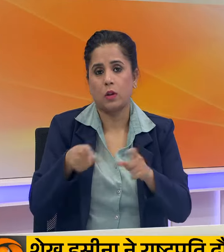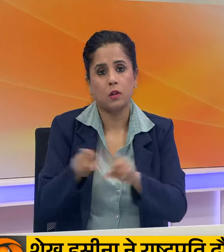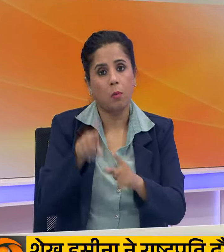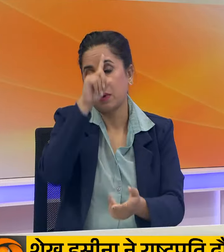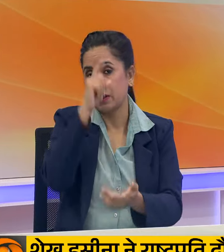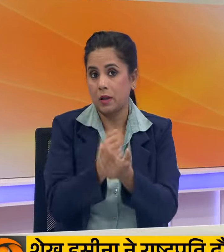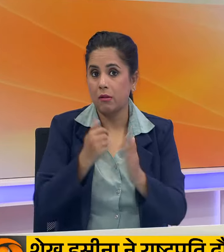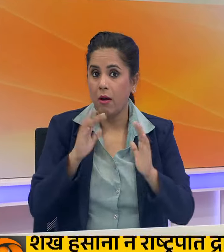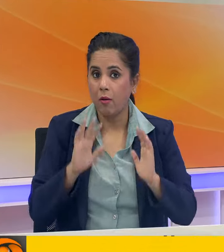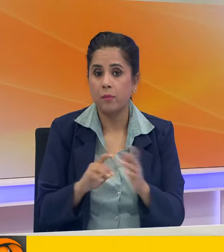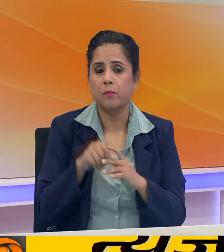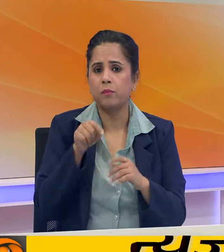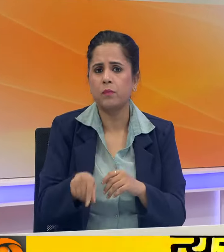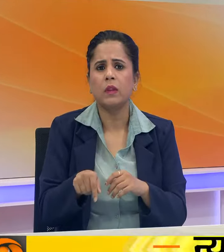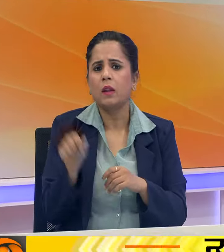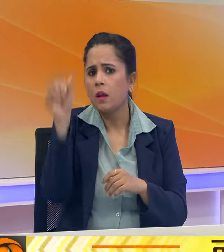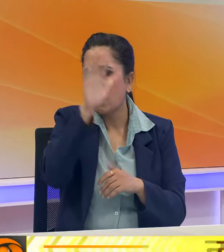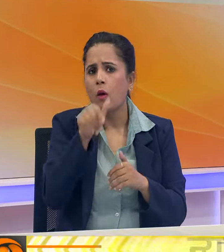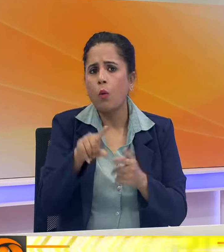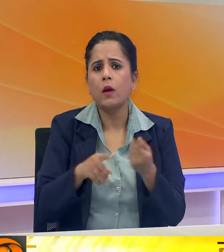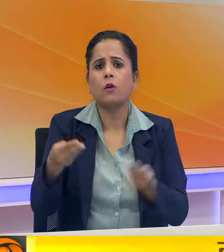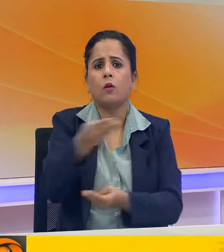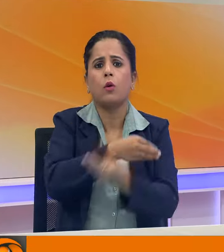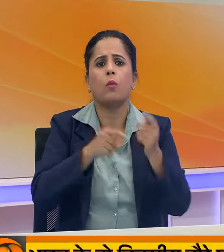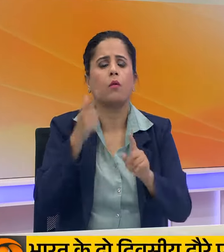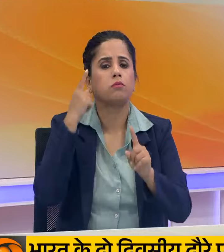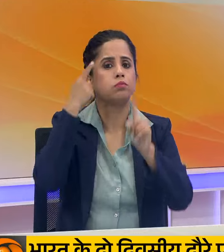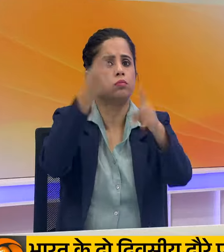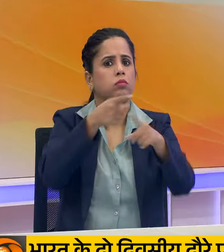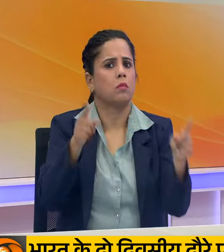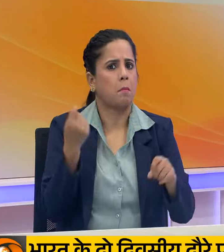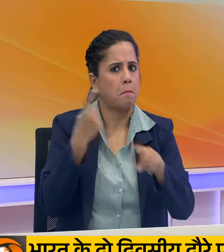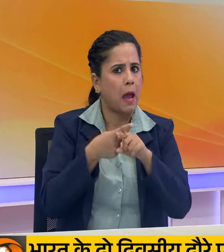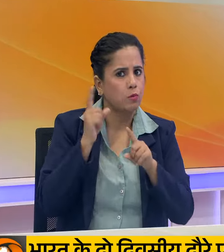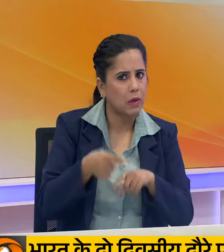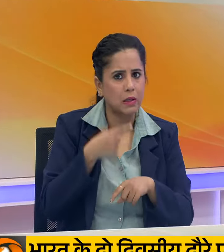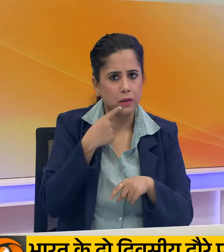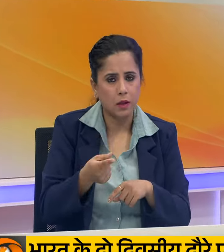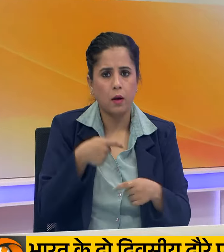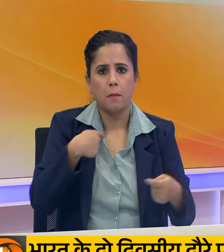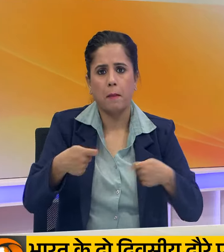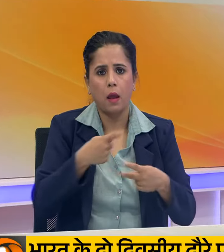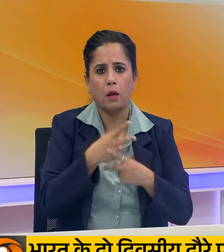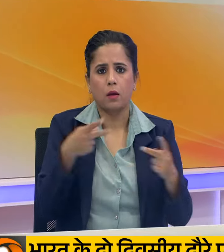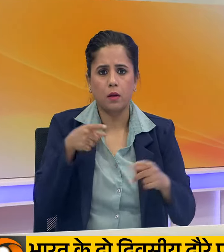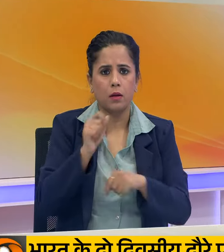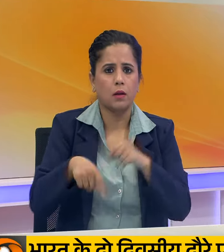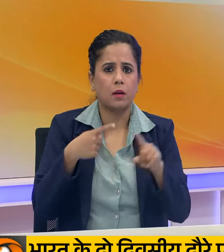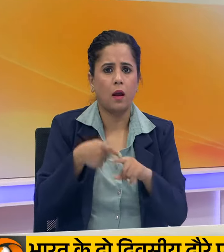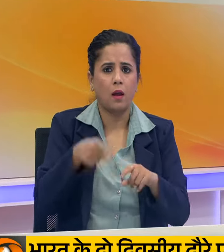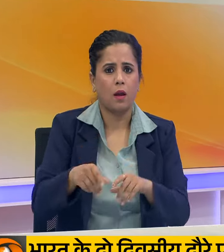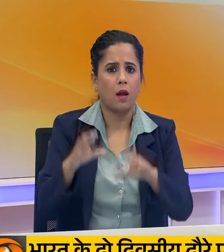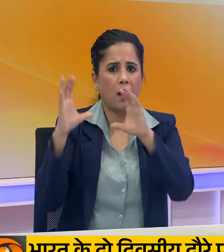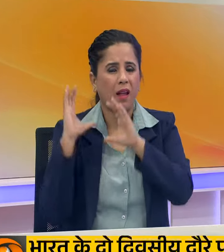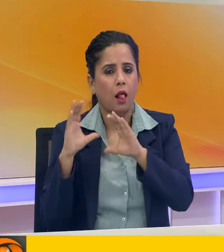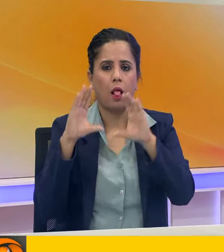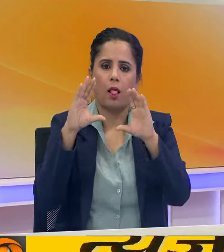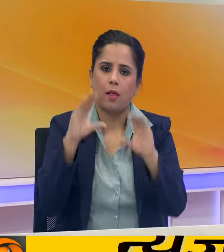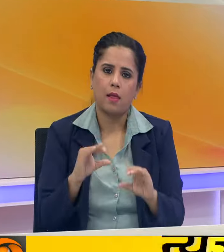करती है कि यह देश के आर्थिक लक्ष्यों के अनुरूप हो और व्यवसायों पर कर का बोझ